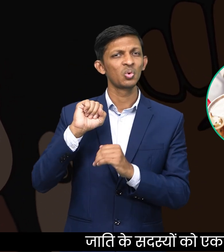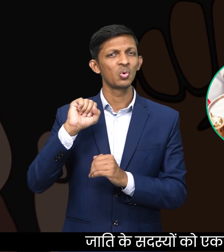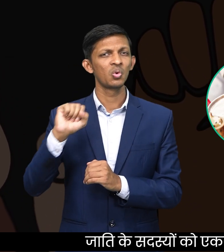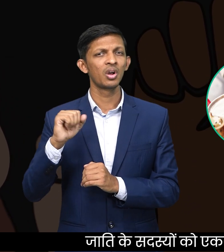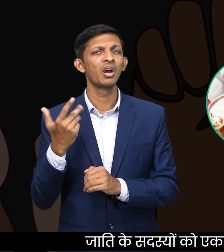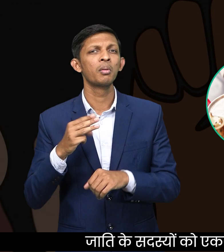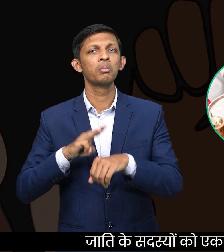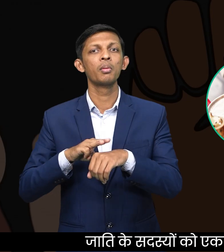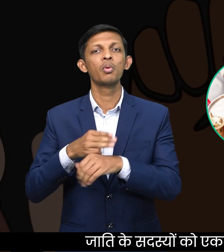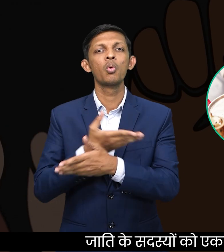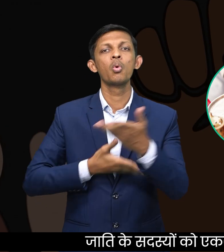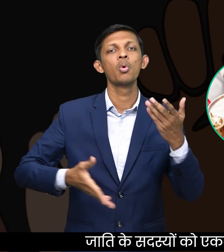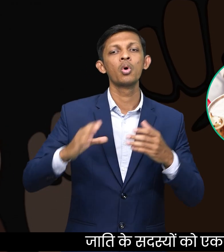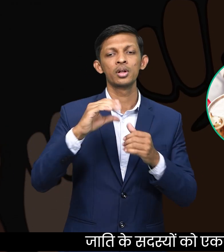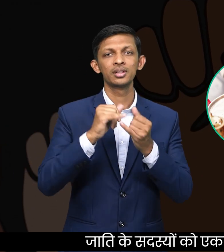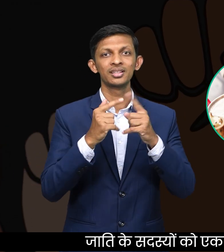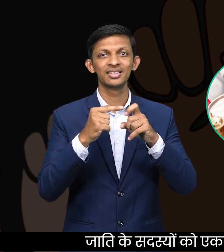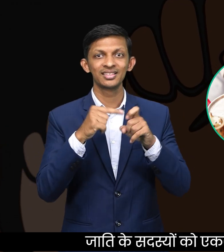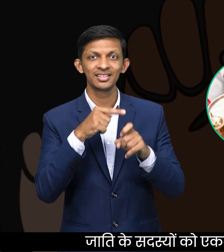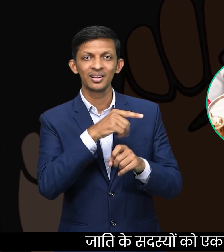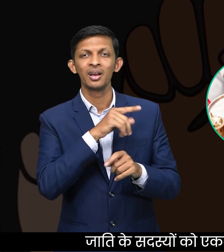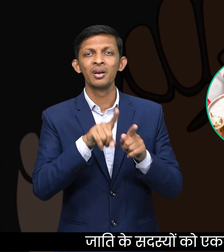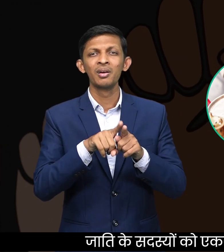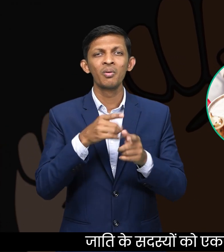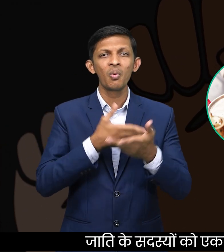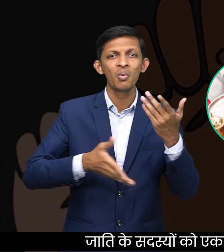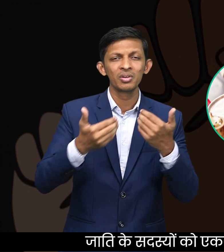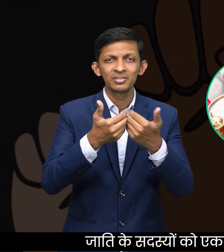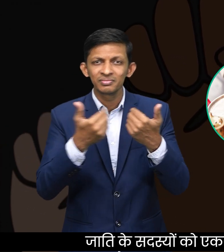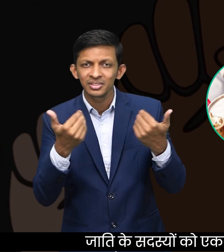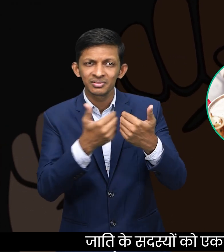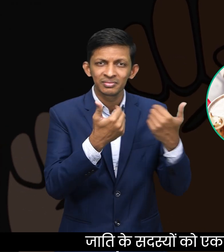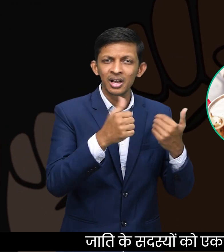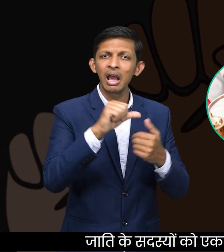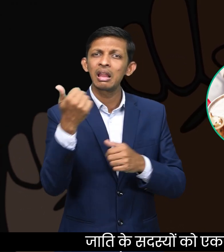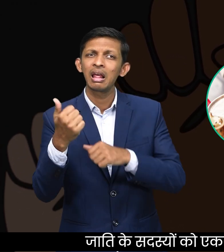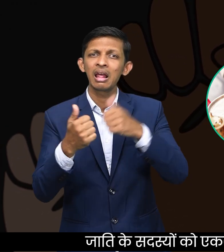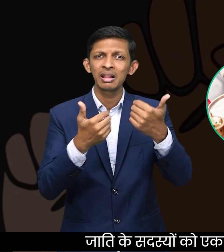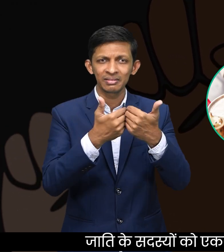के सदस्यों को एकजुट करते हुए उन्हें दूसरों से अलग करती है।